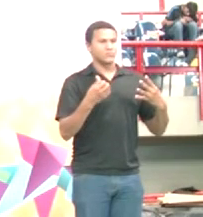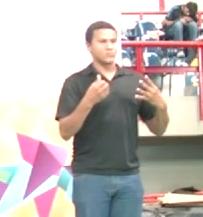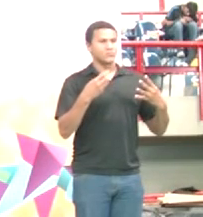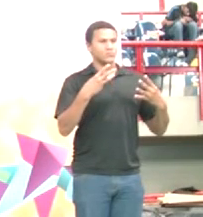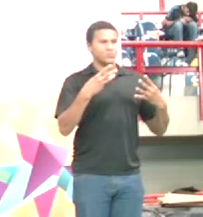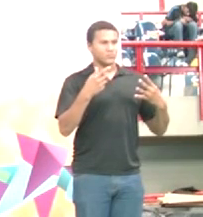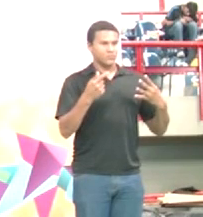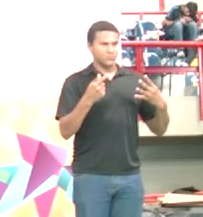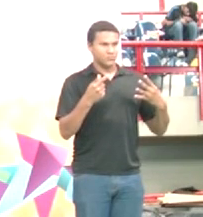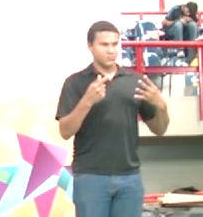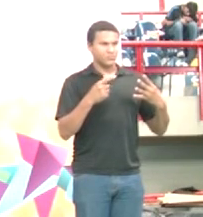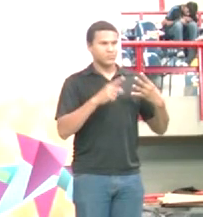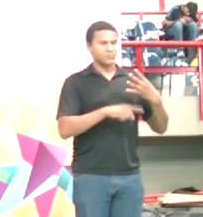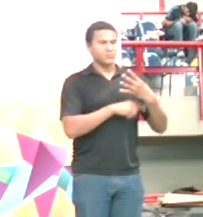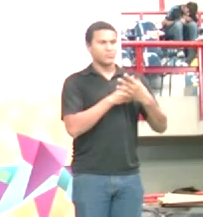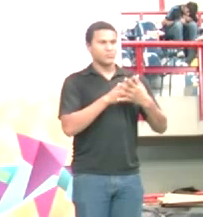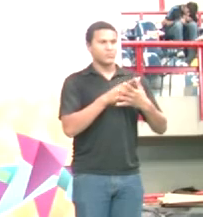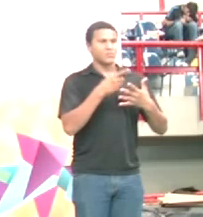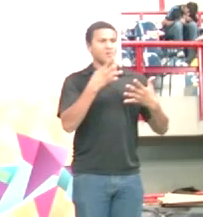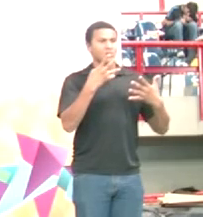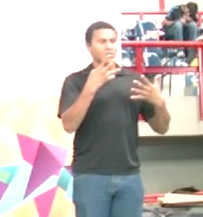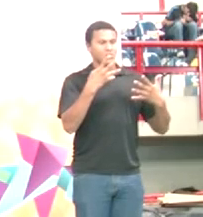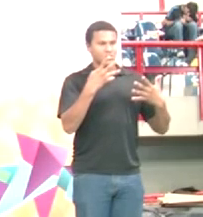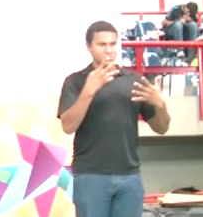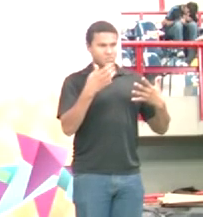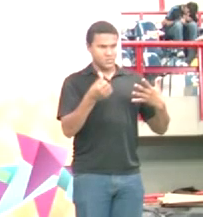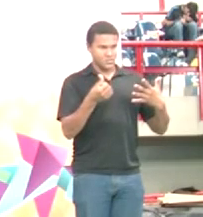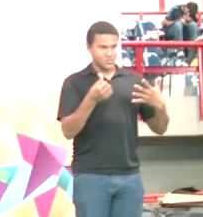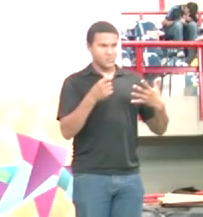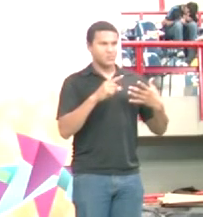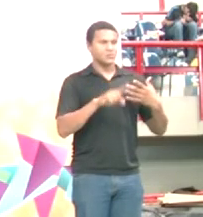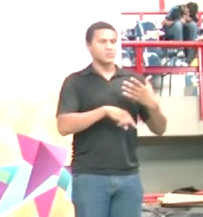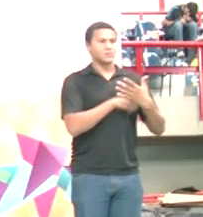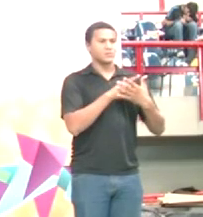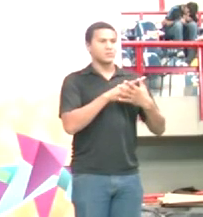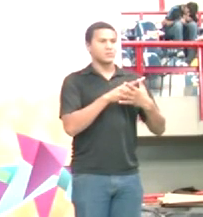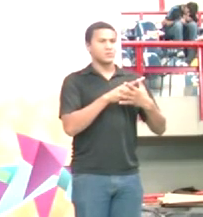1937. A quinta, 1946. E a sexta,